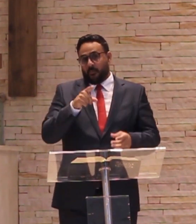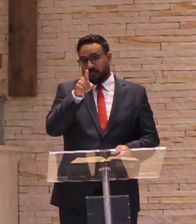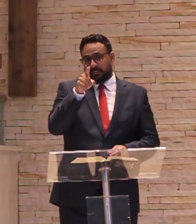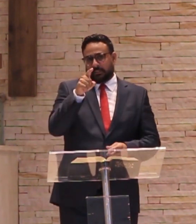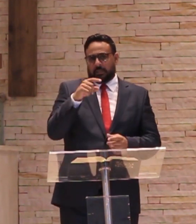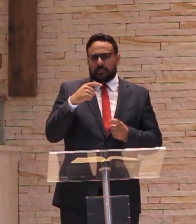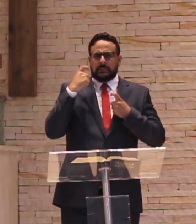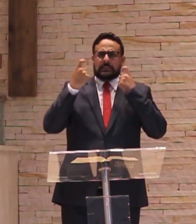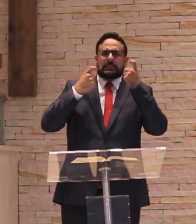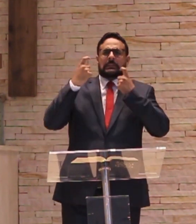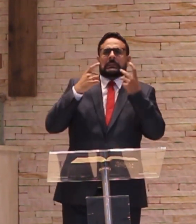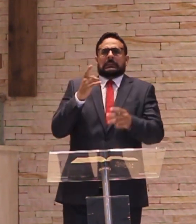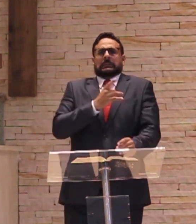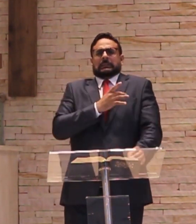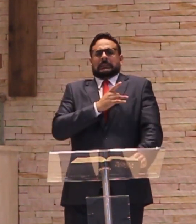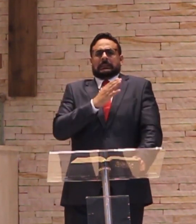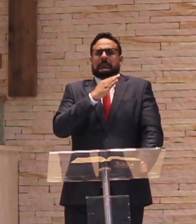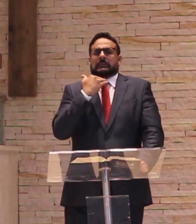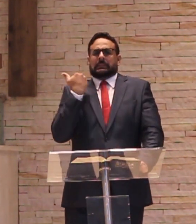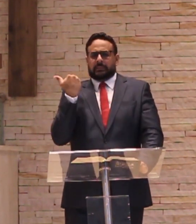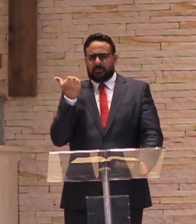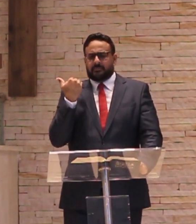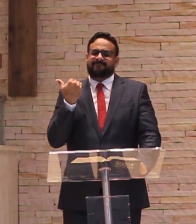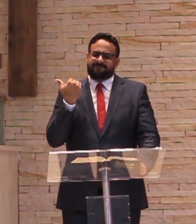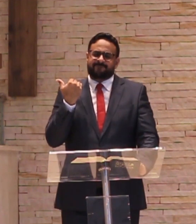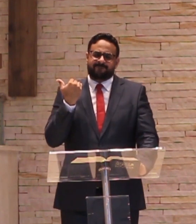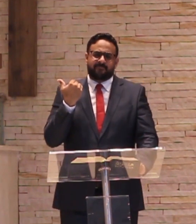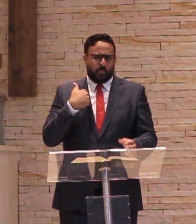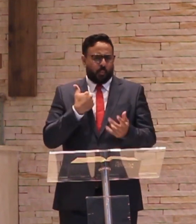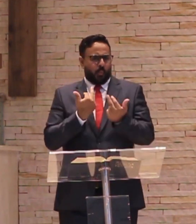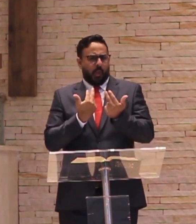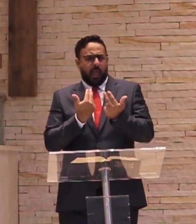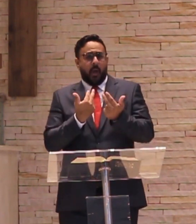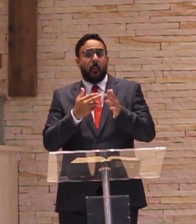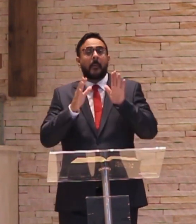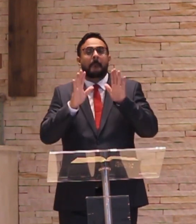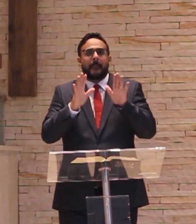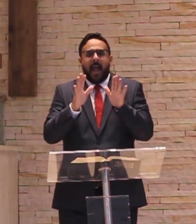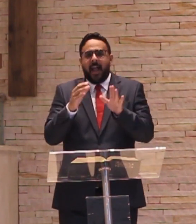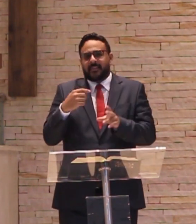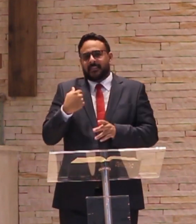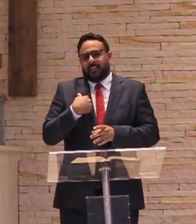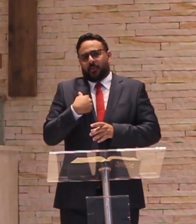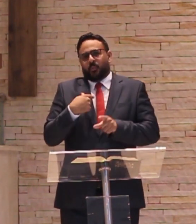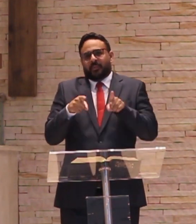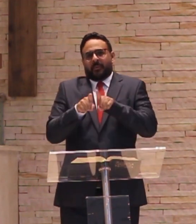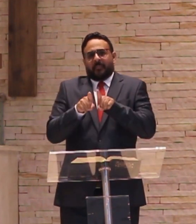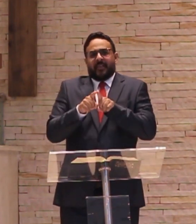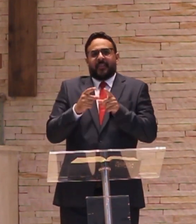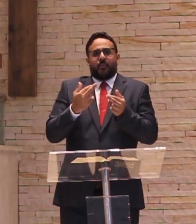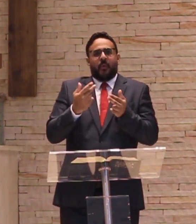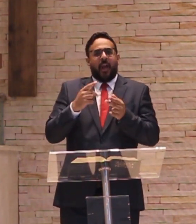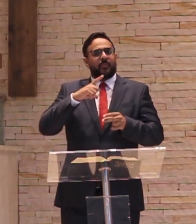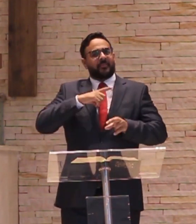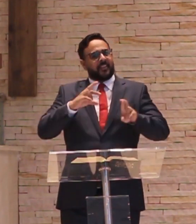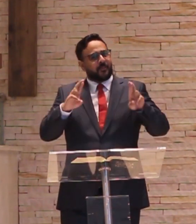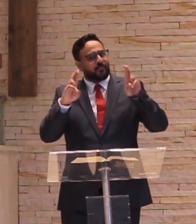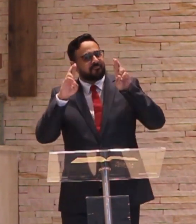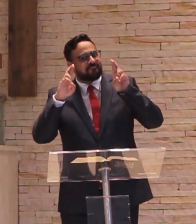a oportunidade de, quando Jesus voltar, ressuscitar e viver. É fato que todos nós tememos a morte. Eu também tenho